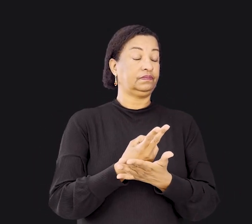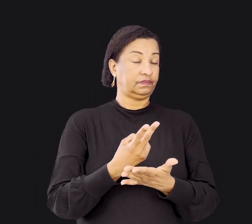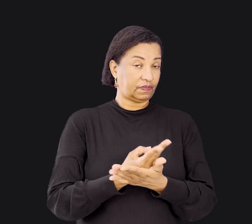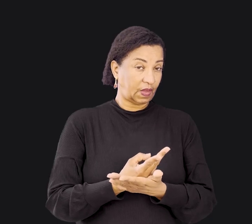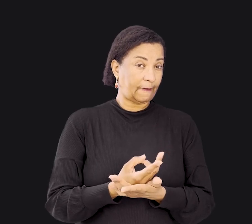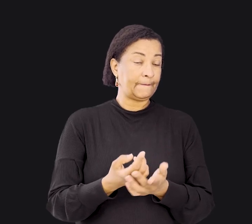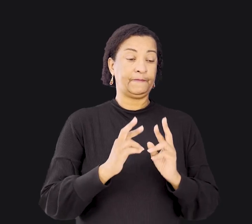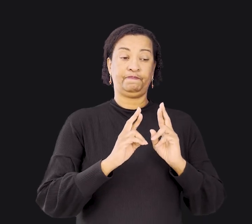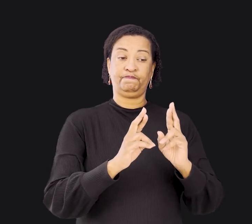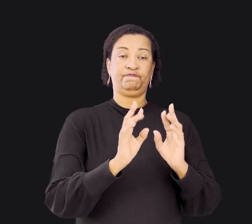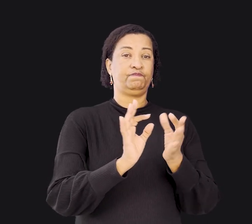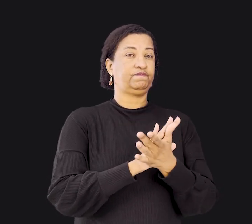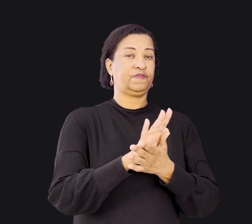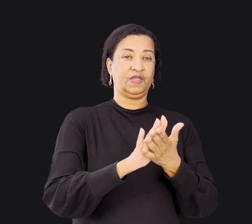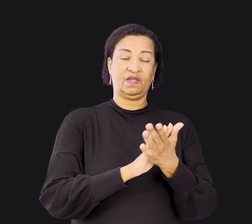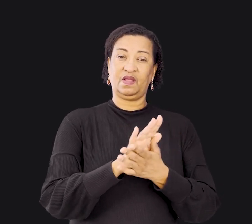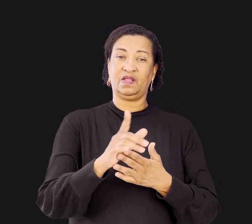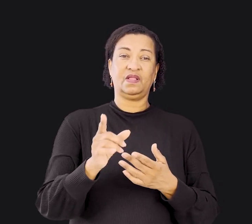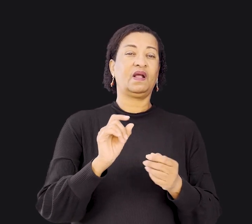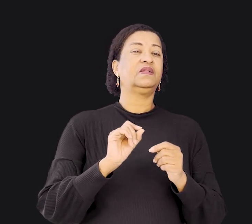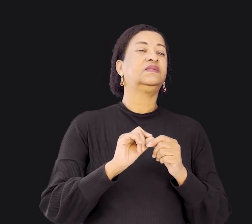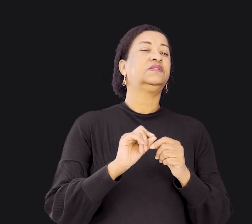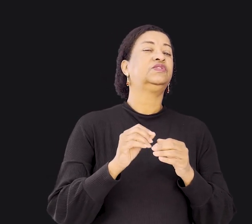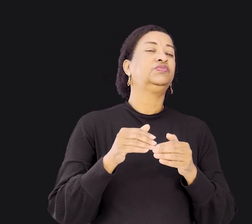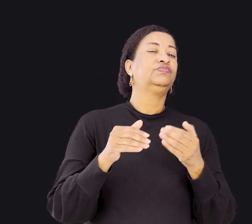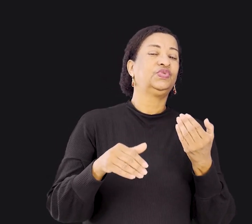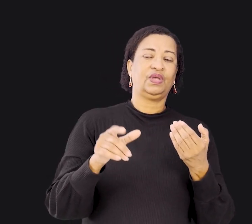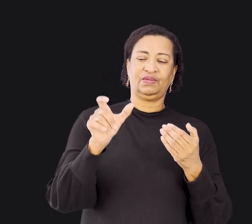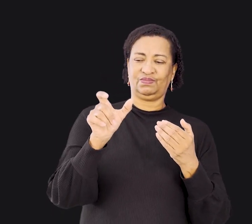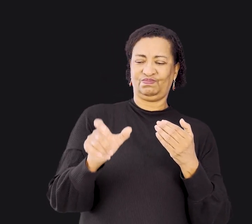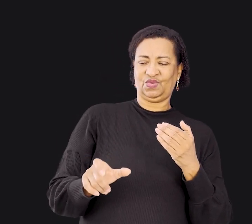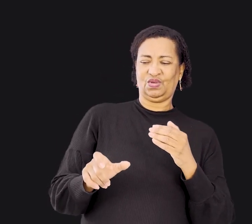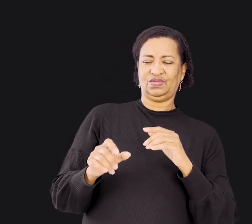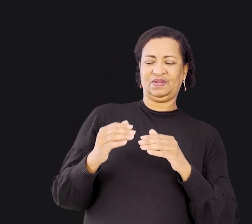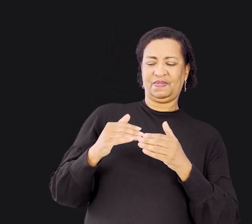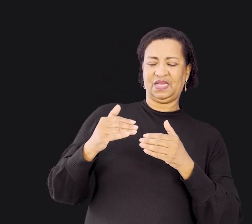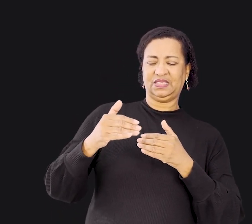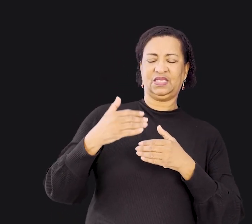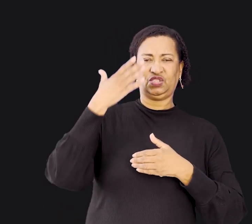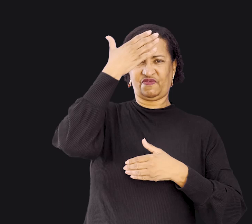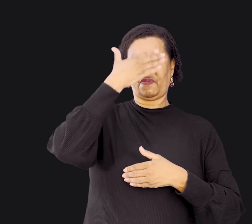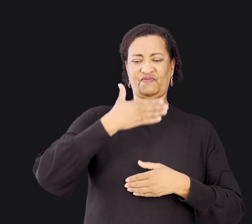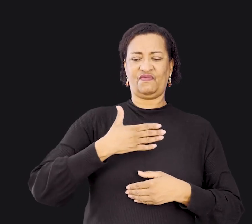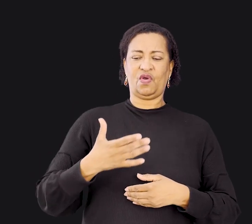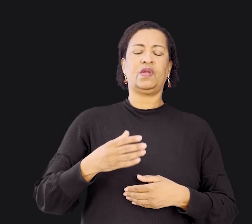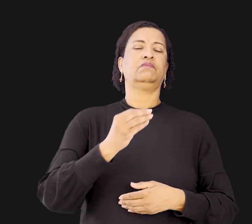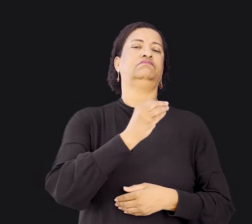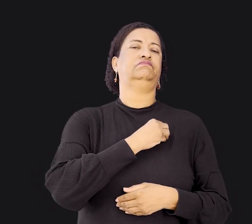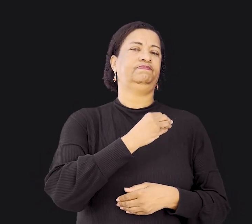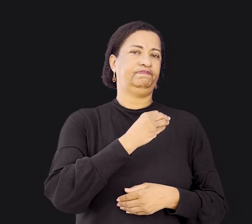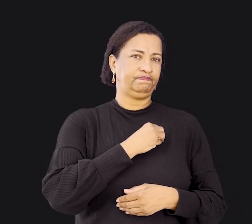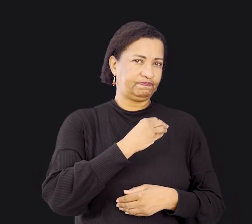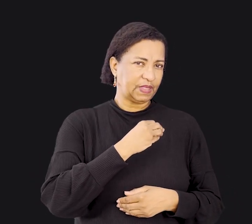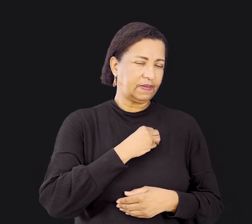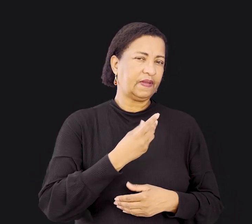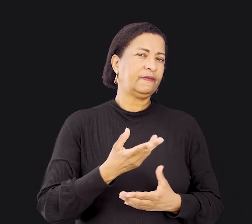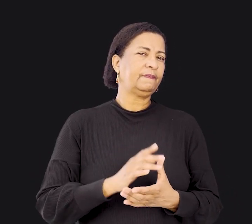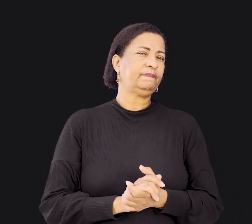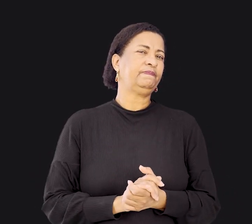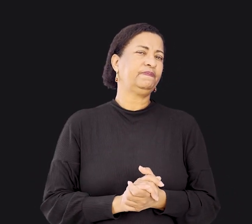Desrespeitar uma pessoa é avaliá-la de acordo com sua aparência externa. Isso é pecado porque Deus avalia as pessoas pelo que elas têm